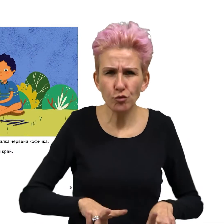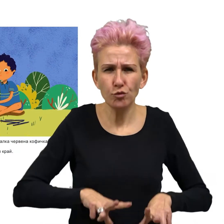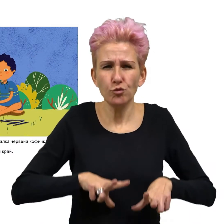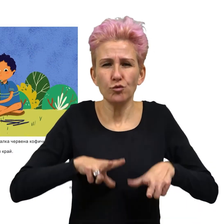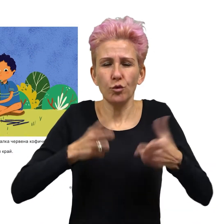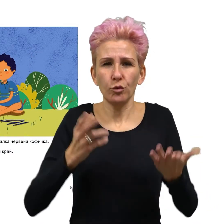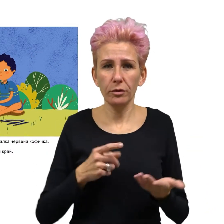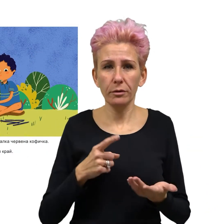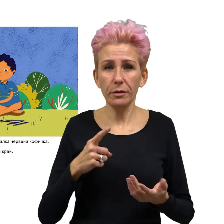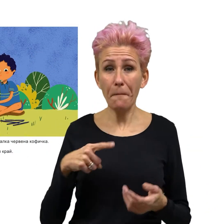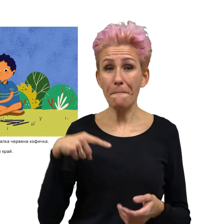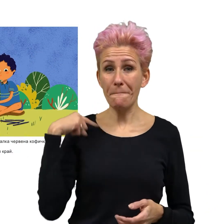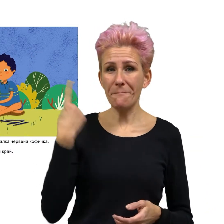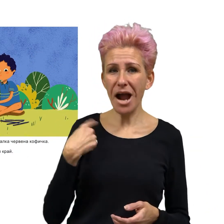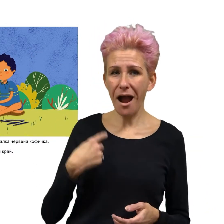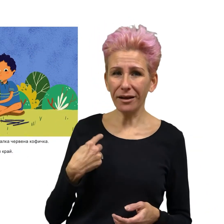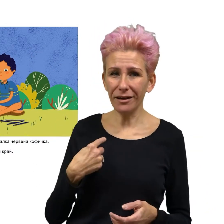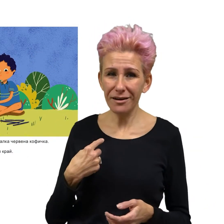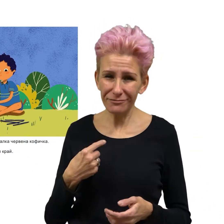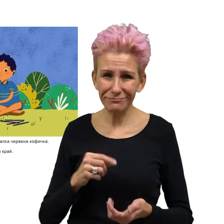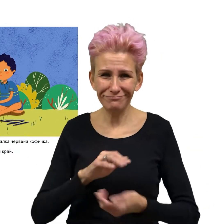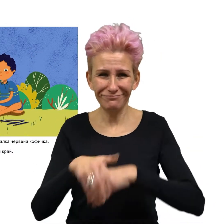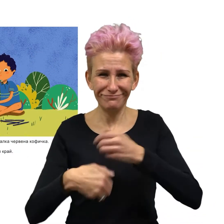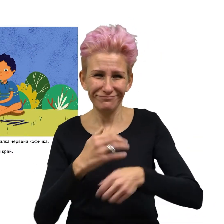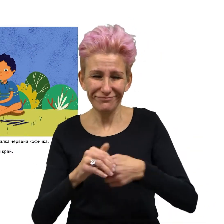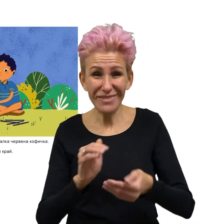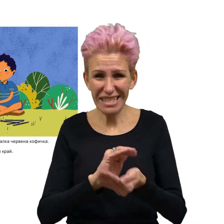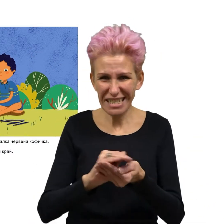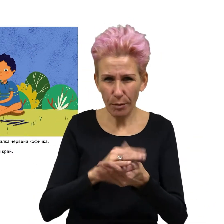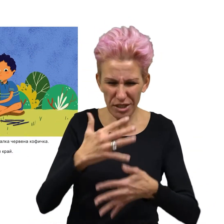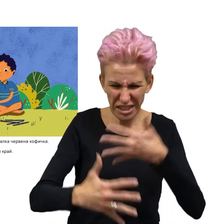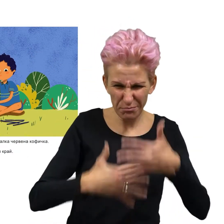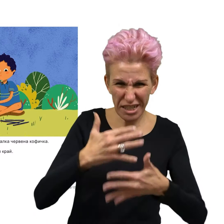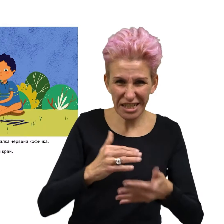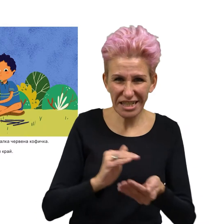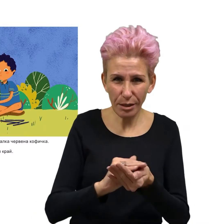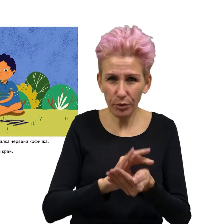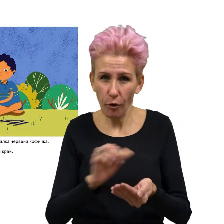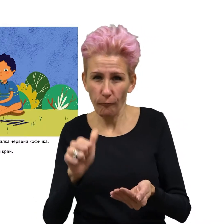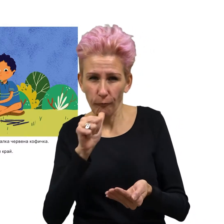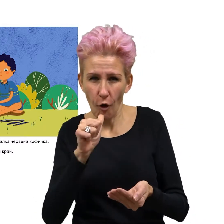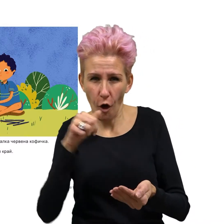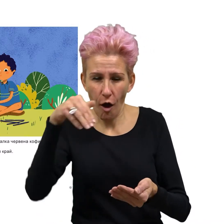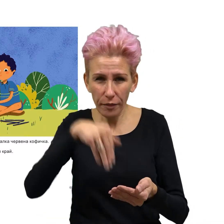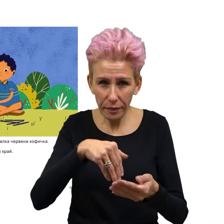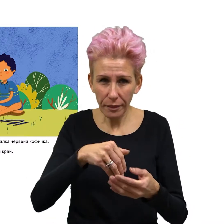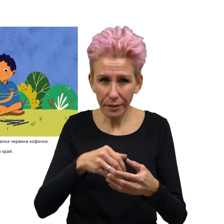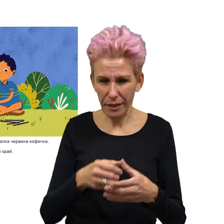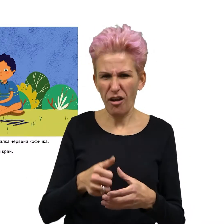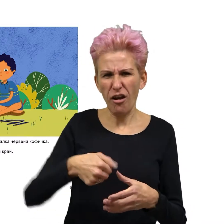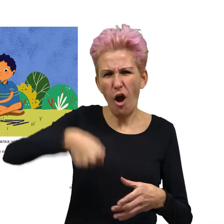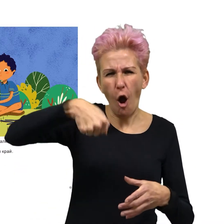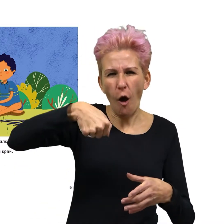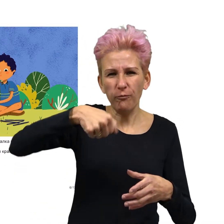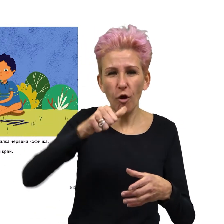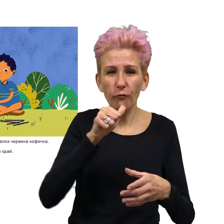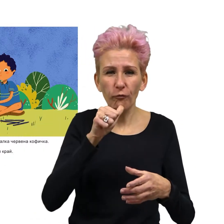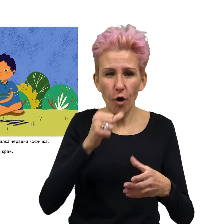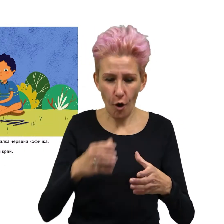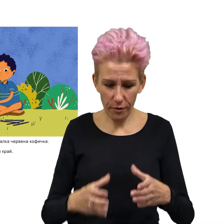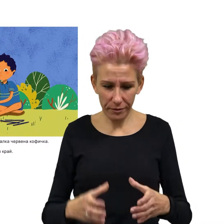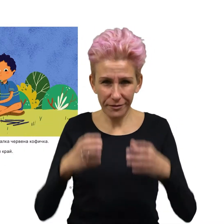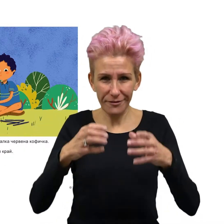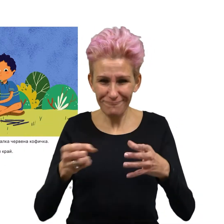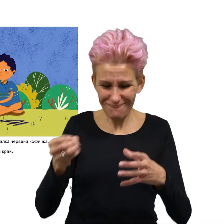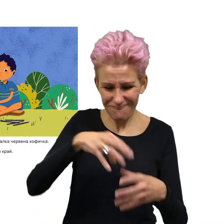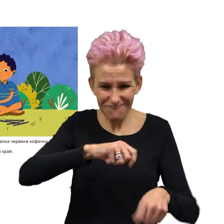На сутринта Майя започнала да прави смес от съпун и вода в малка червена кофичка. Мишо намерил тел,